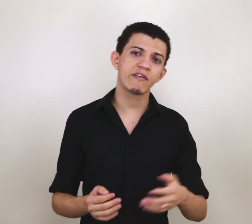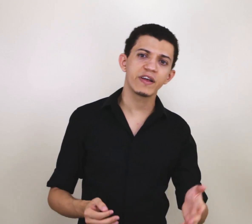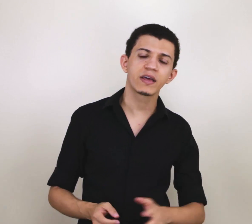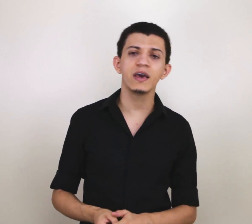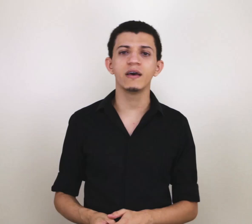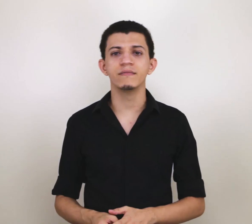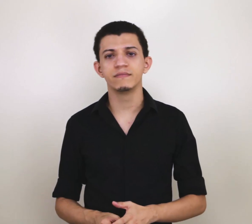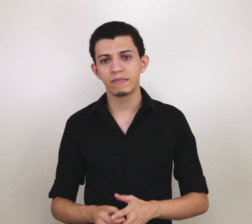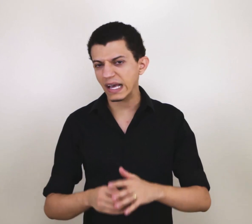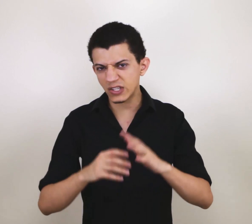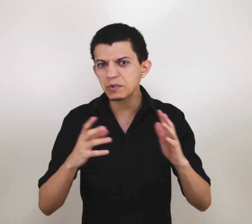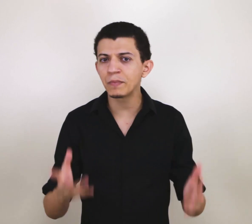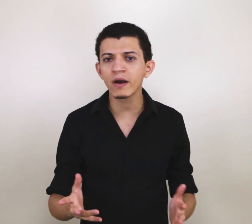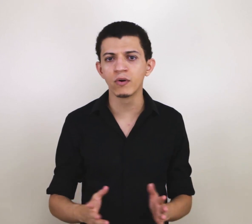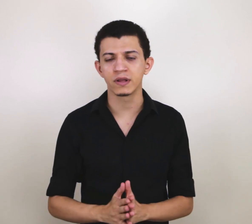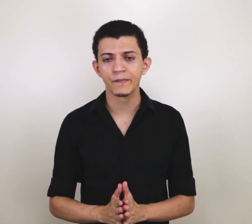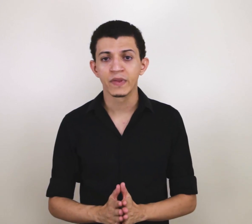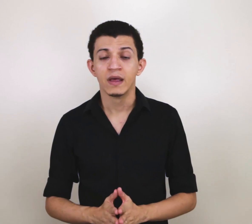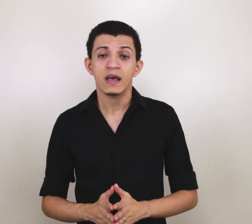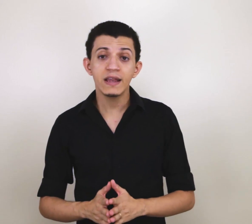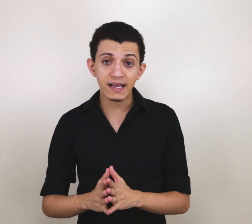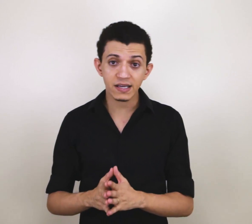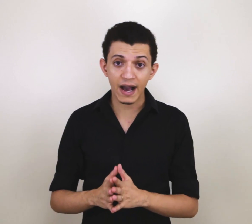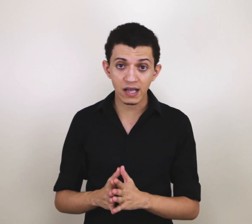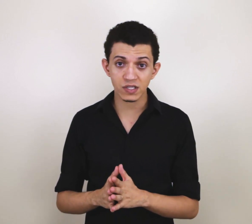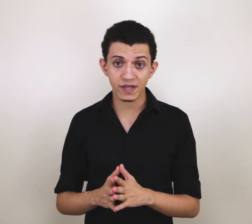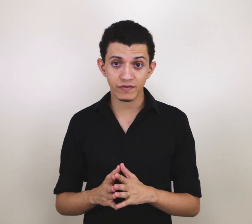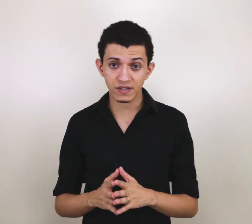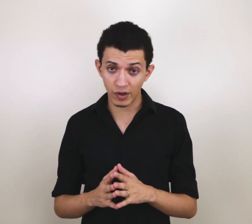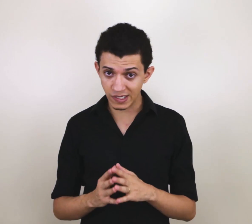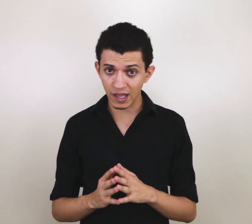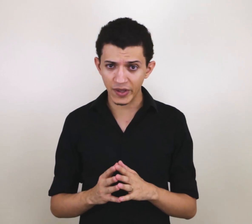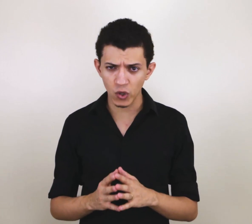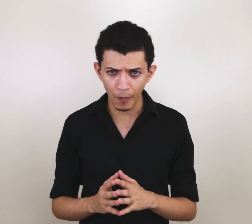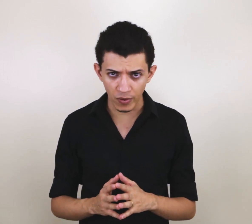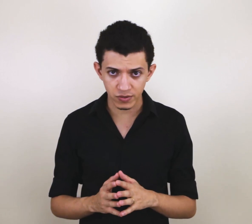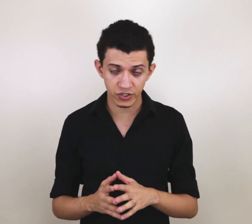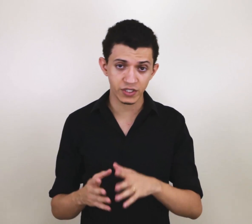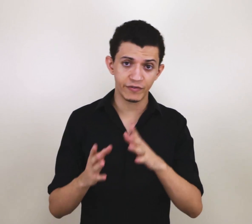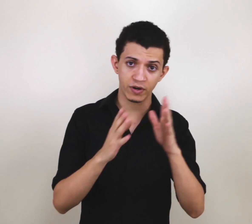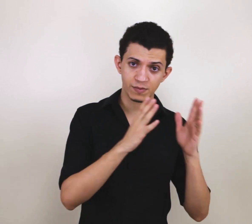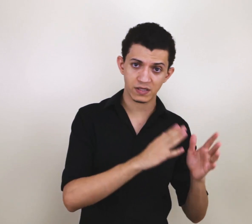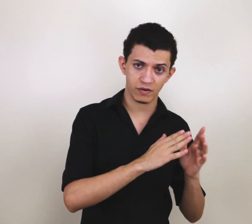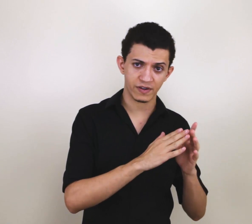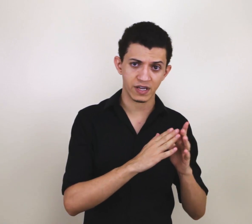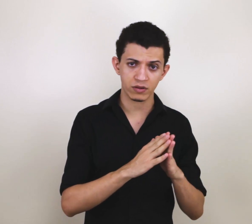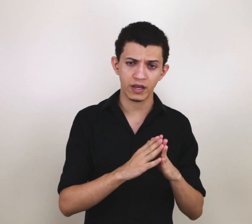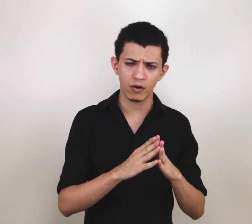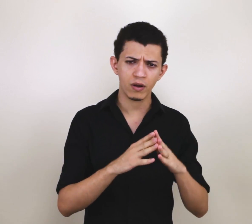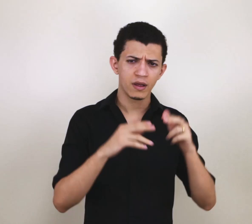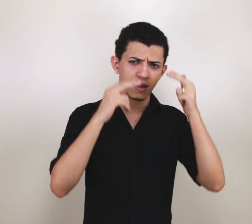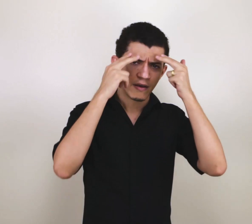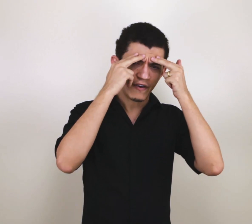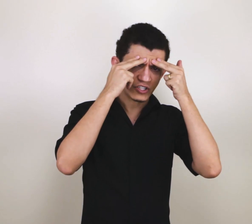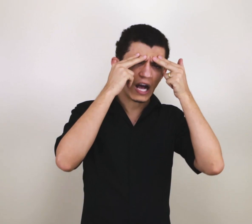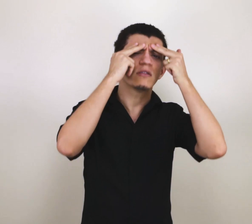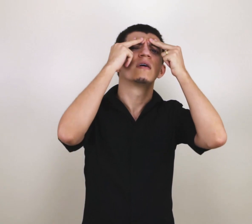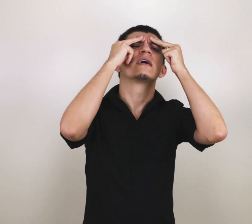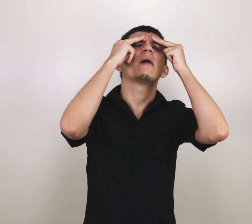vir aqui? Esse tipo de pergunta. E nesse caso, a expressão facial é exatamente o oposto. A gente viu na expressão facial anterior, fechado, cabeça